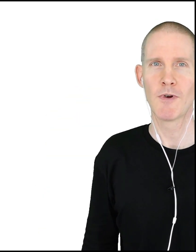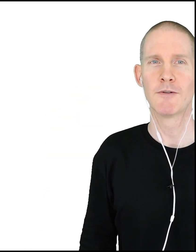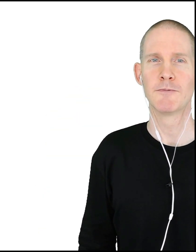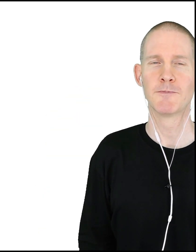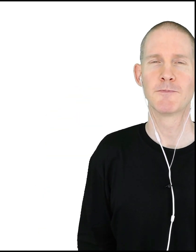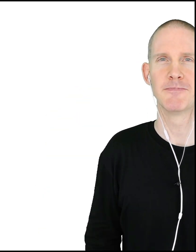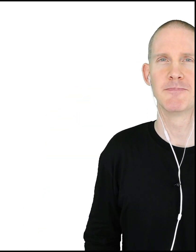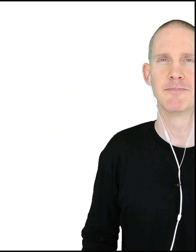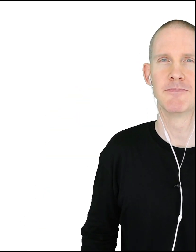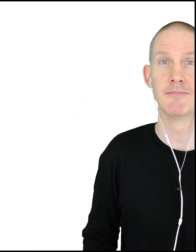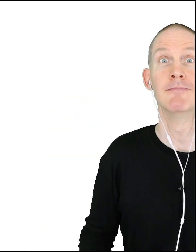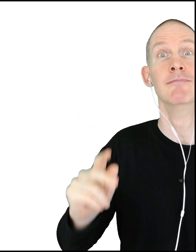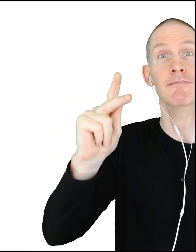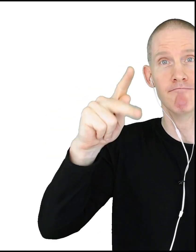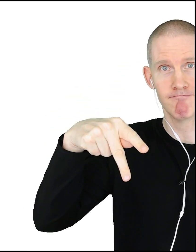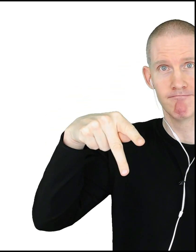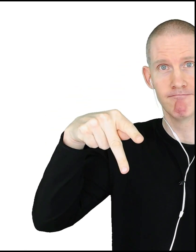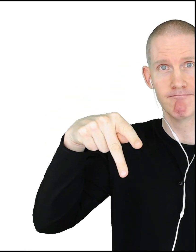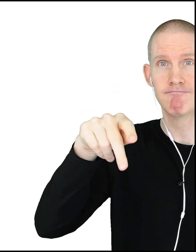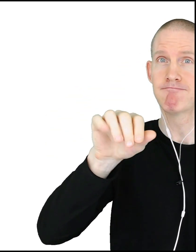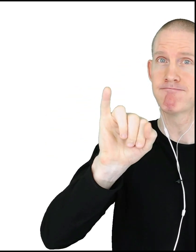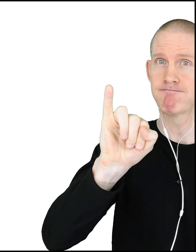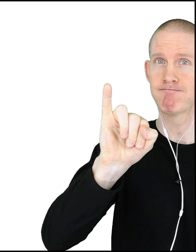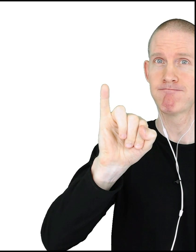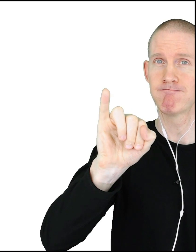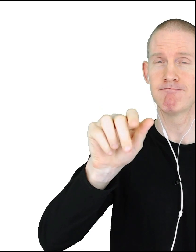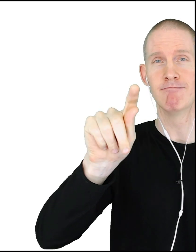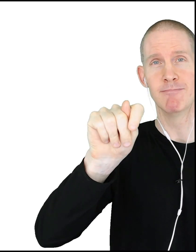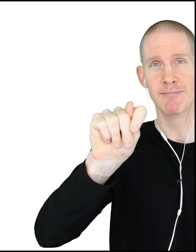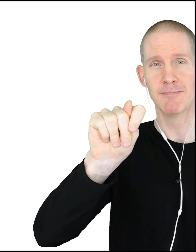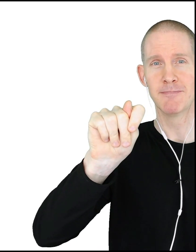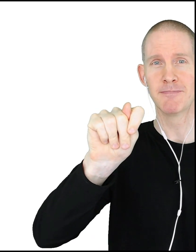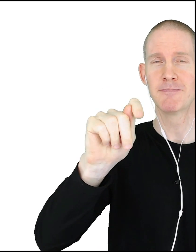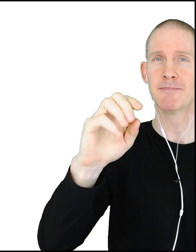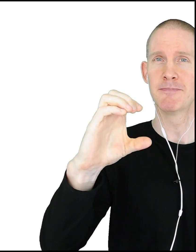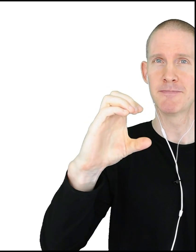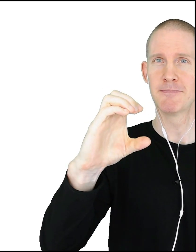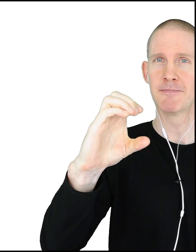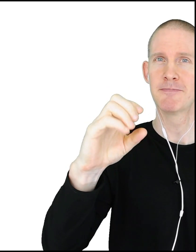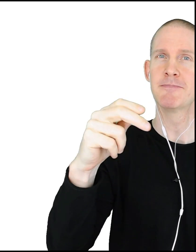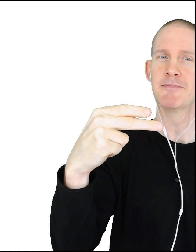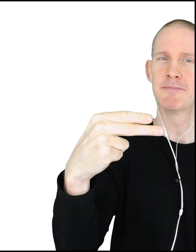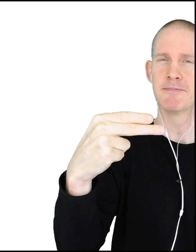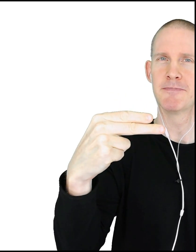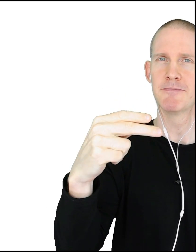samo nevolja, a dala sam ti sve što sam imala.